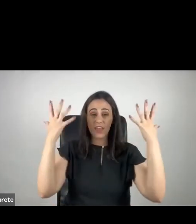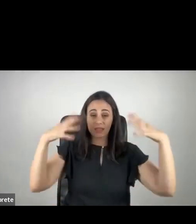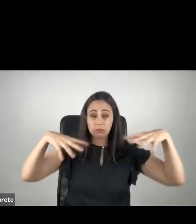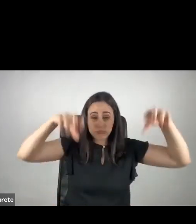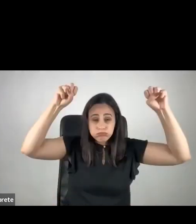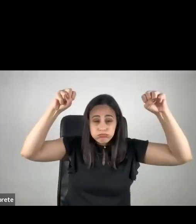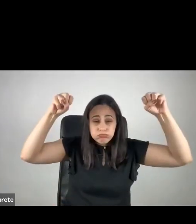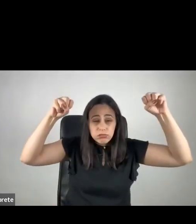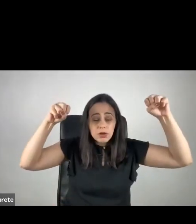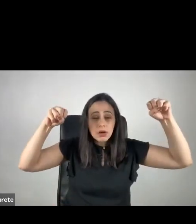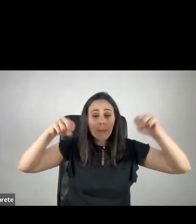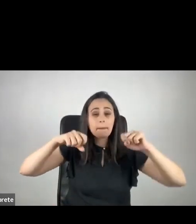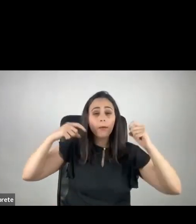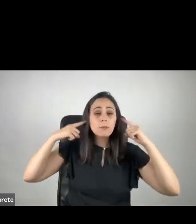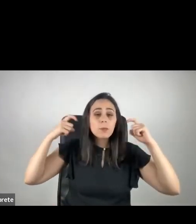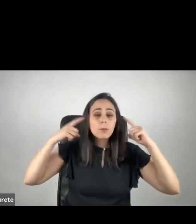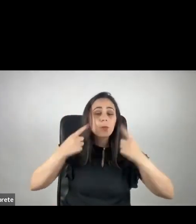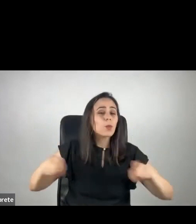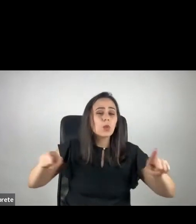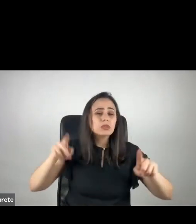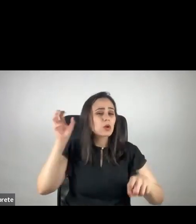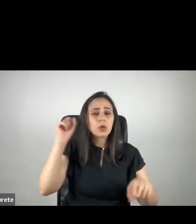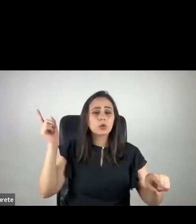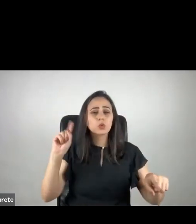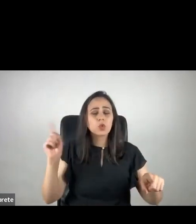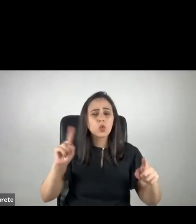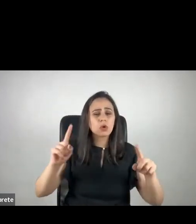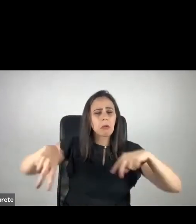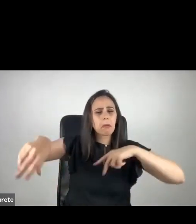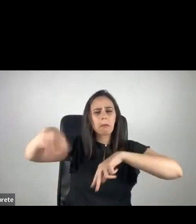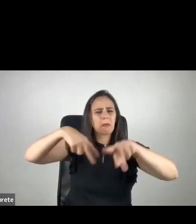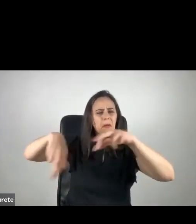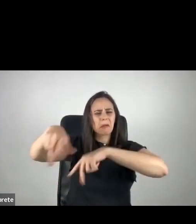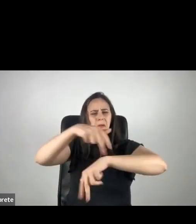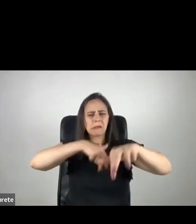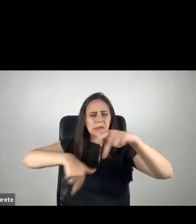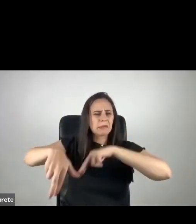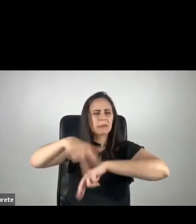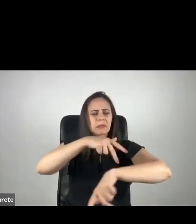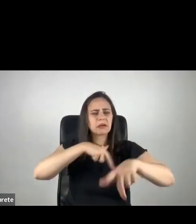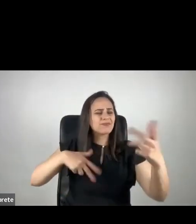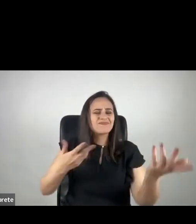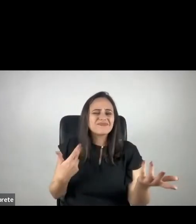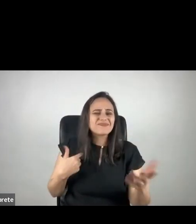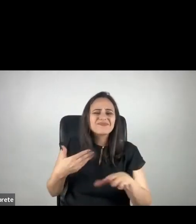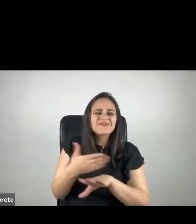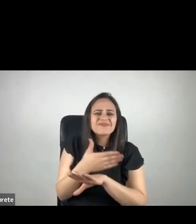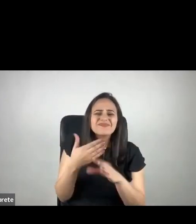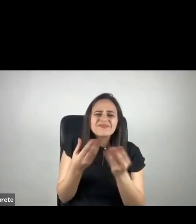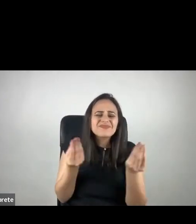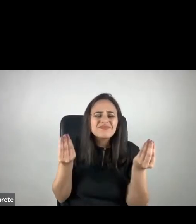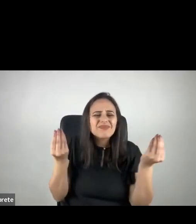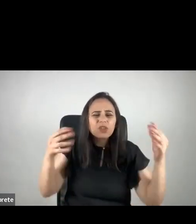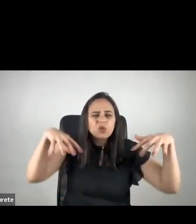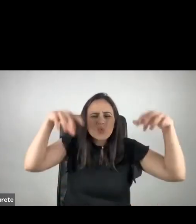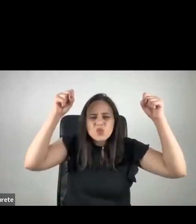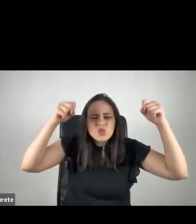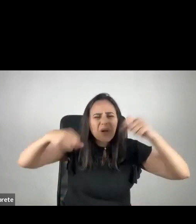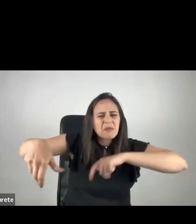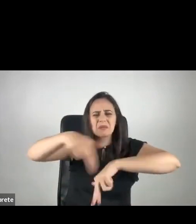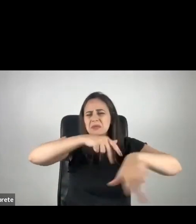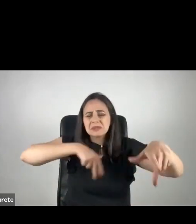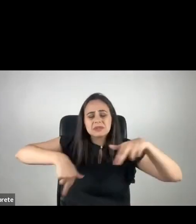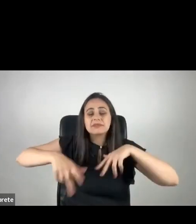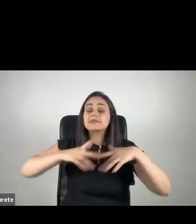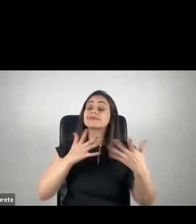que eu vou dançar? Vou ficar movimentando aleatório, não vou participar teoricamente. Então, eu fiz